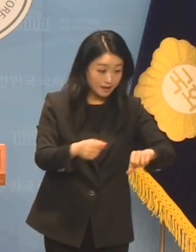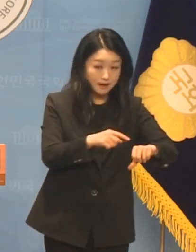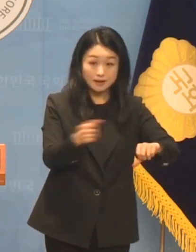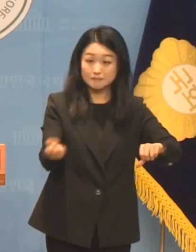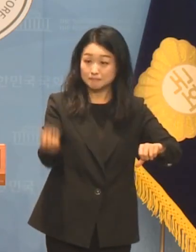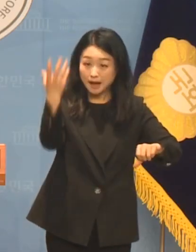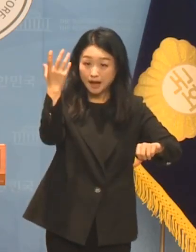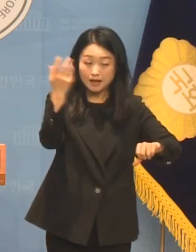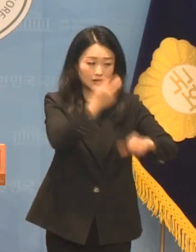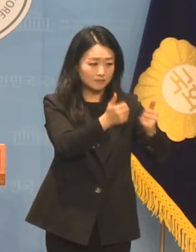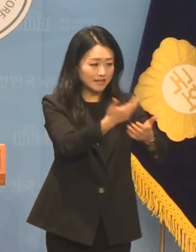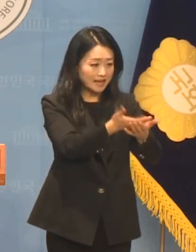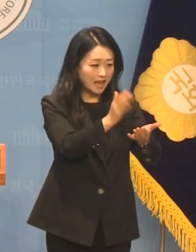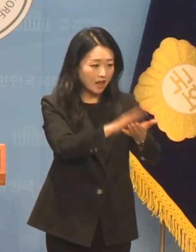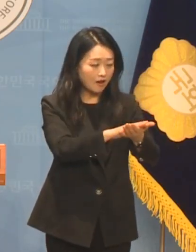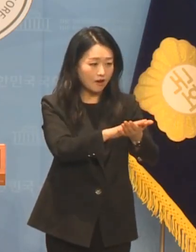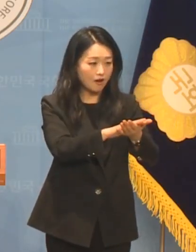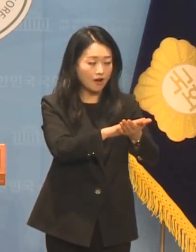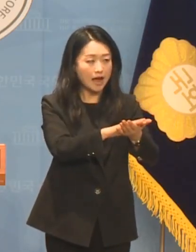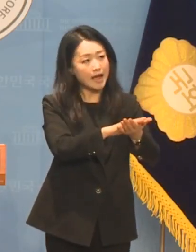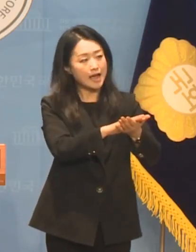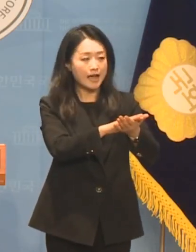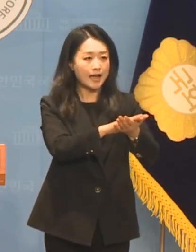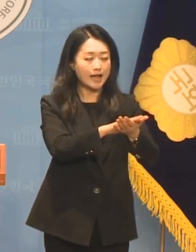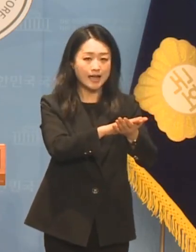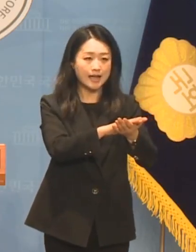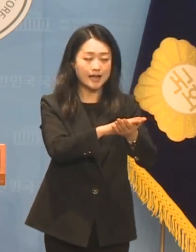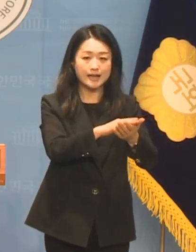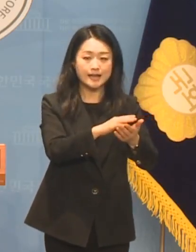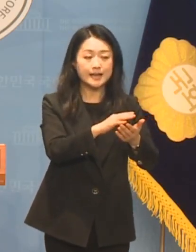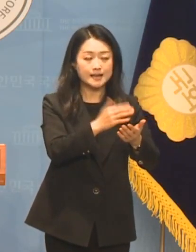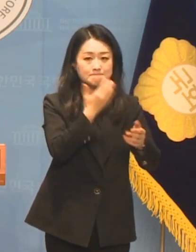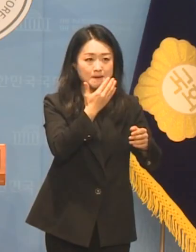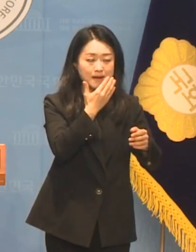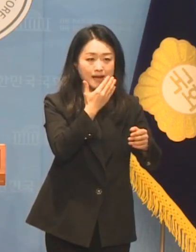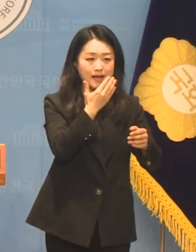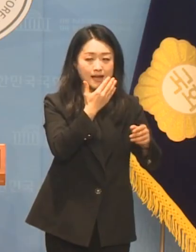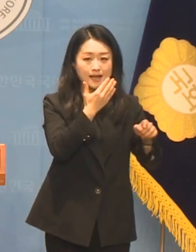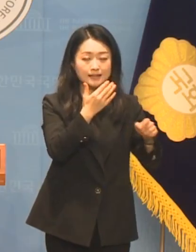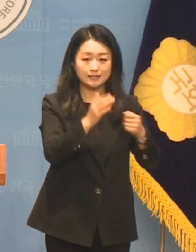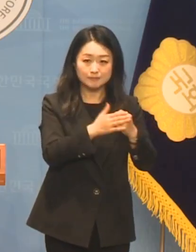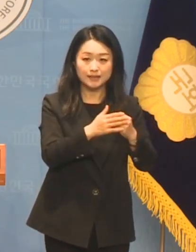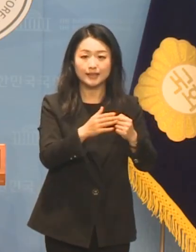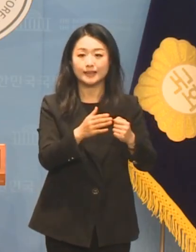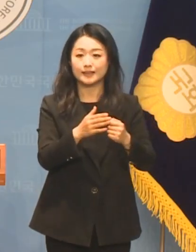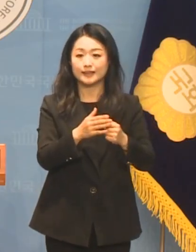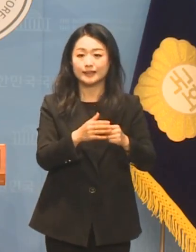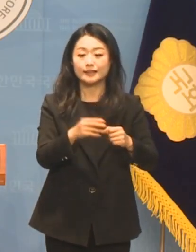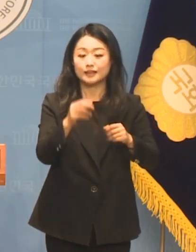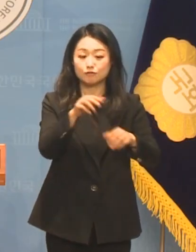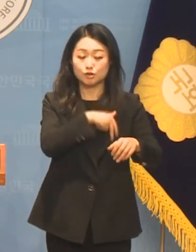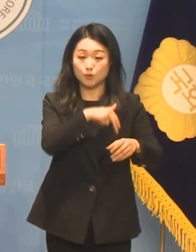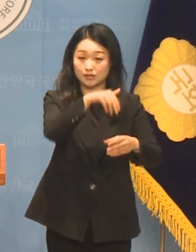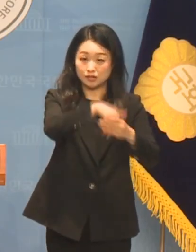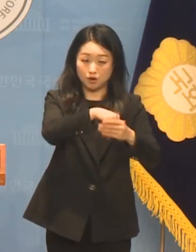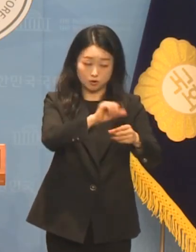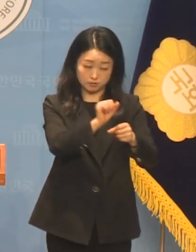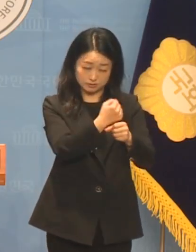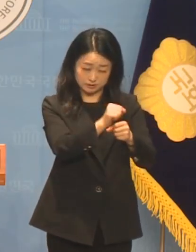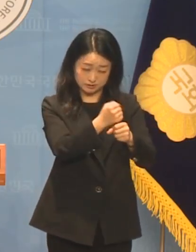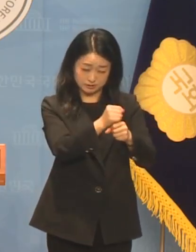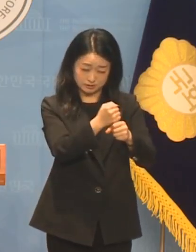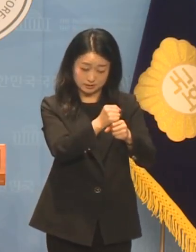검찰개혁을 좌초시킬 수 있게 될 것이라는 기대하에 총선에 영향을 미치게 하기 위한 정치 공작